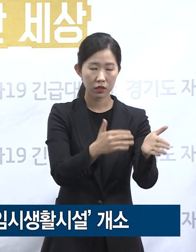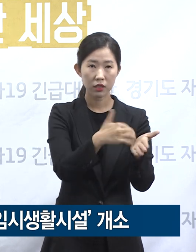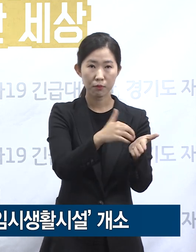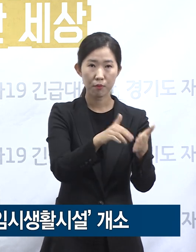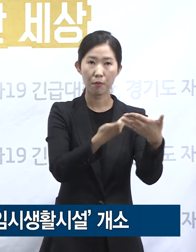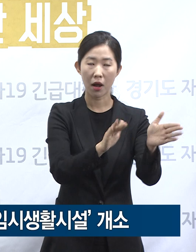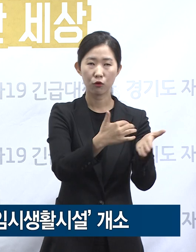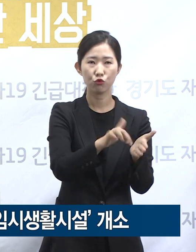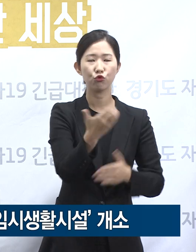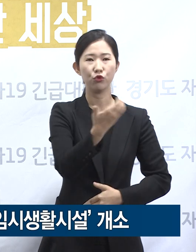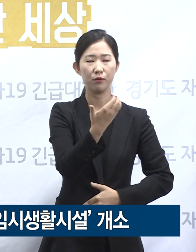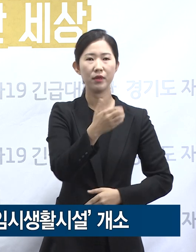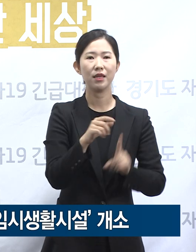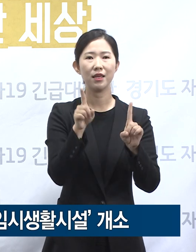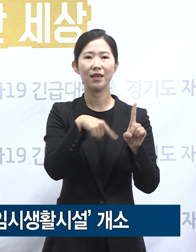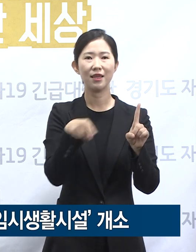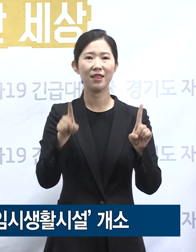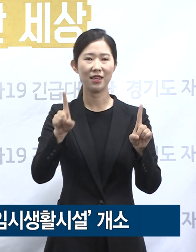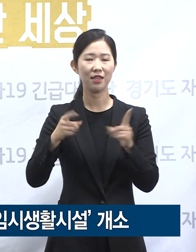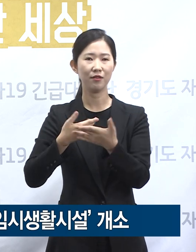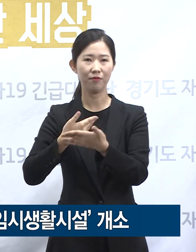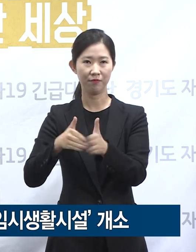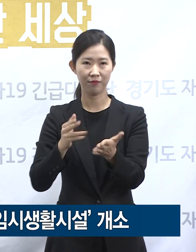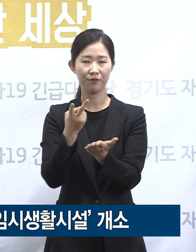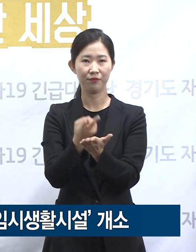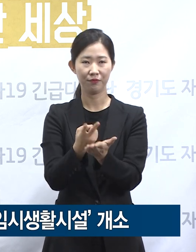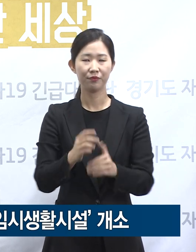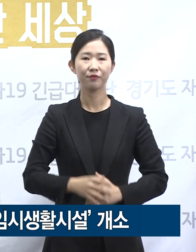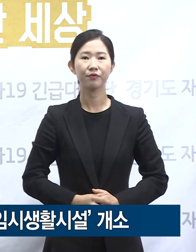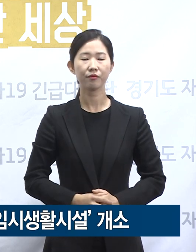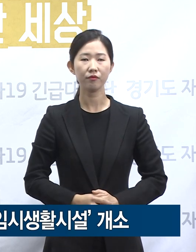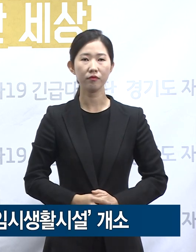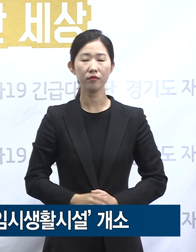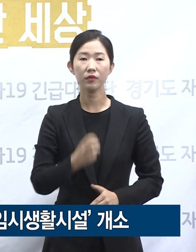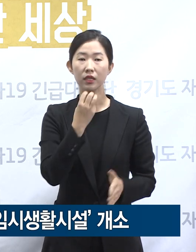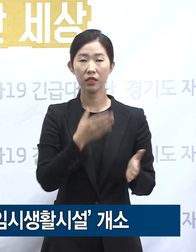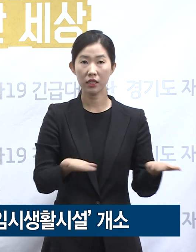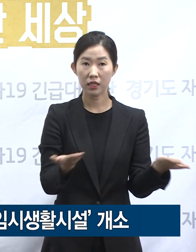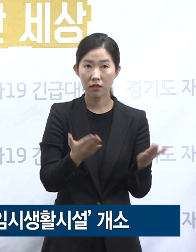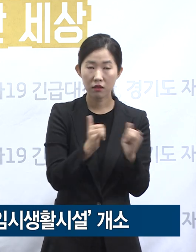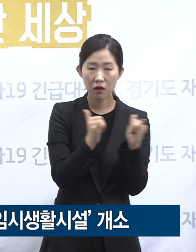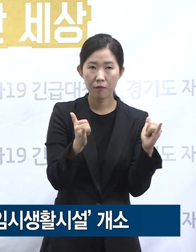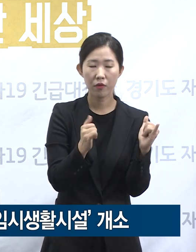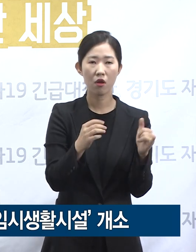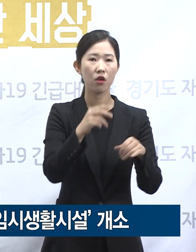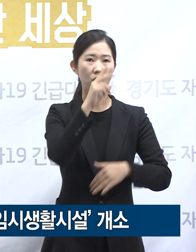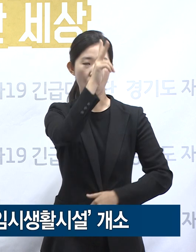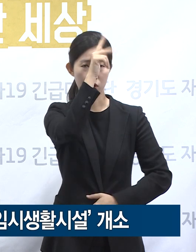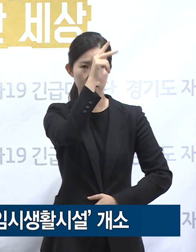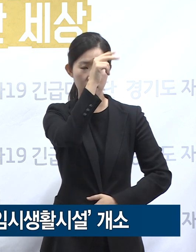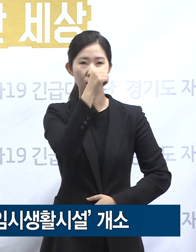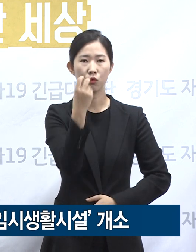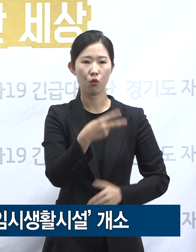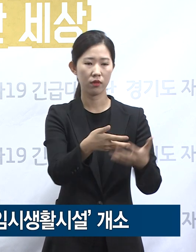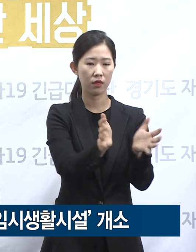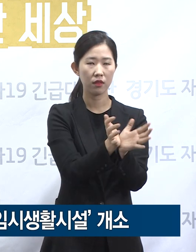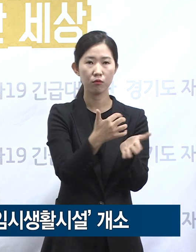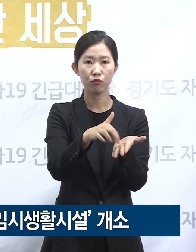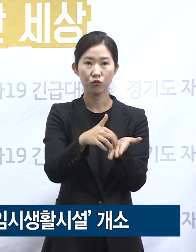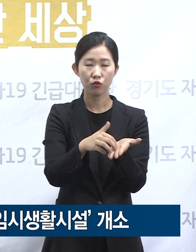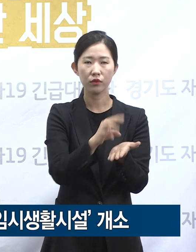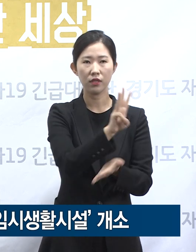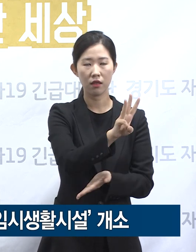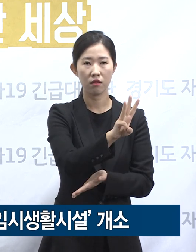사용하게 됩니다. 시설의 인력은 도 공무원 및 경찰 등 3개 팀 18명으로 구성되며 이